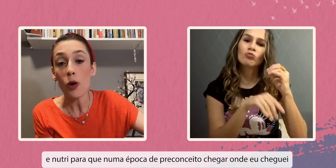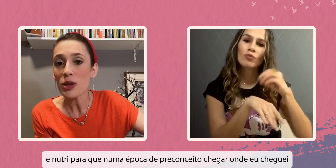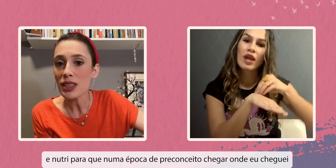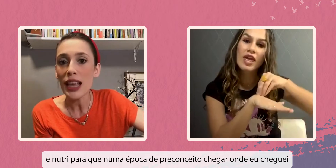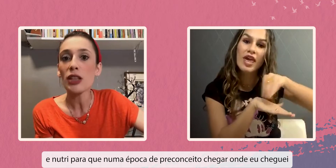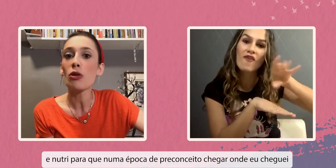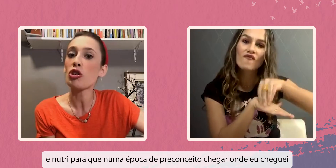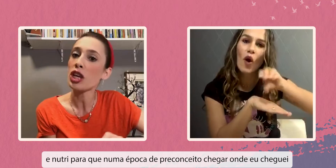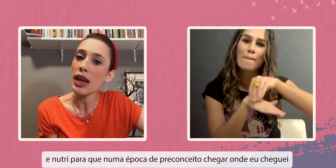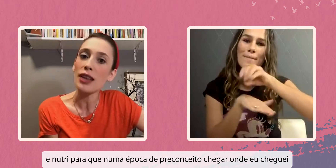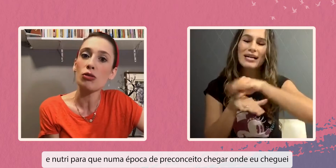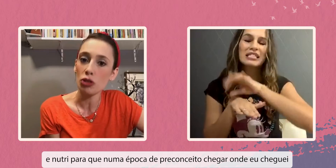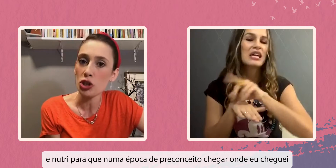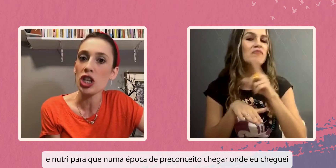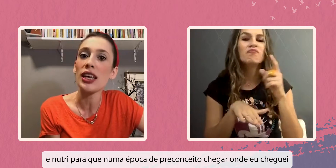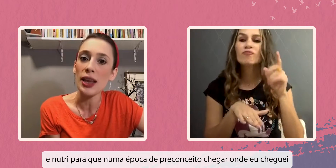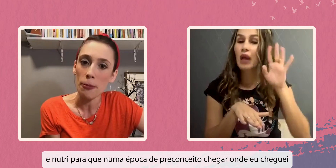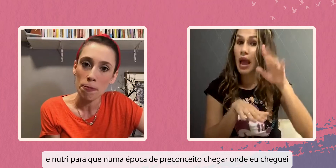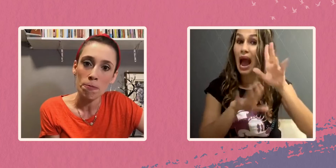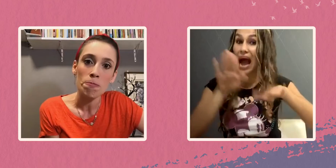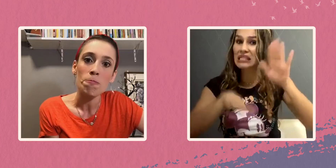de preconceito eu chegasse.